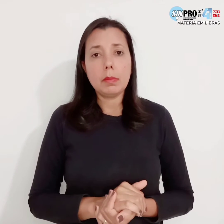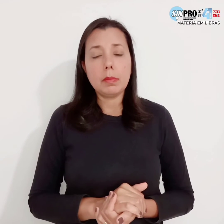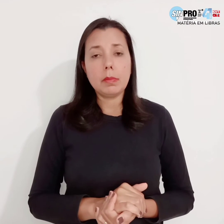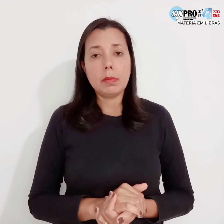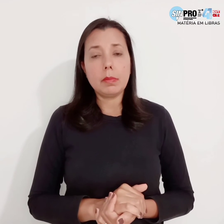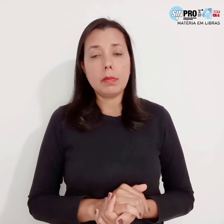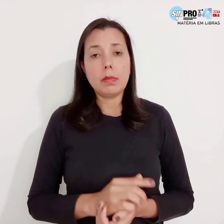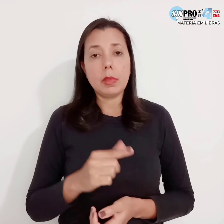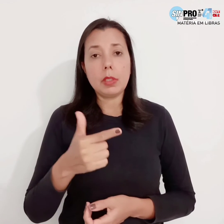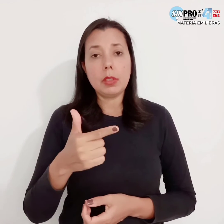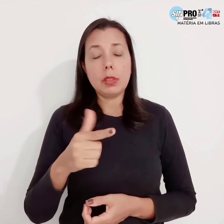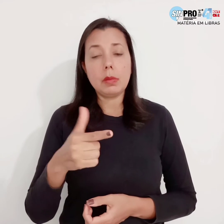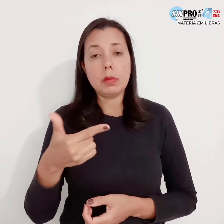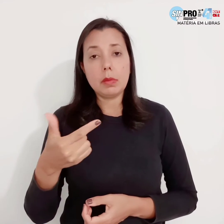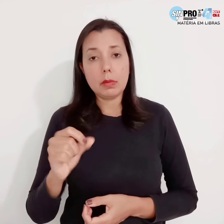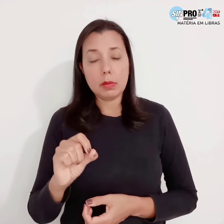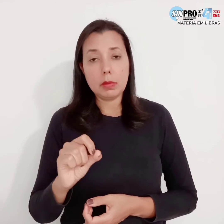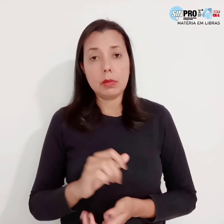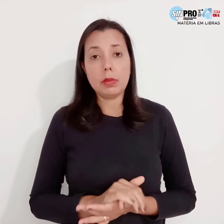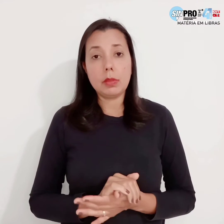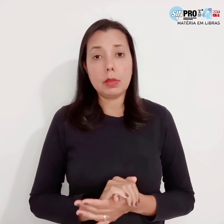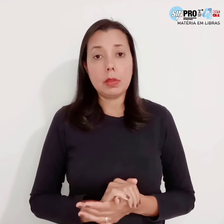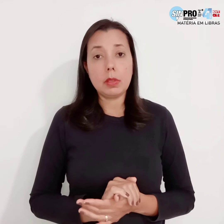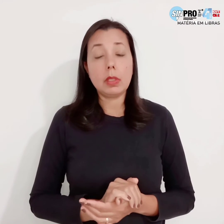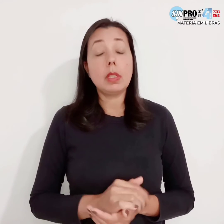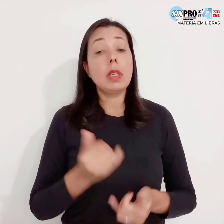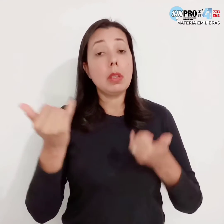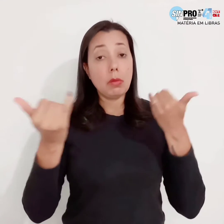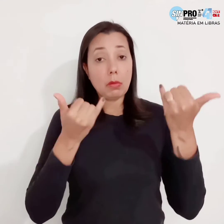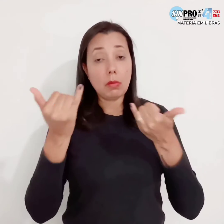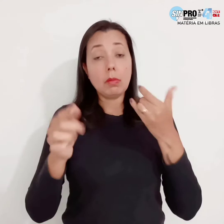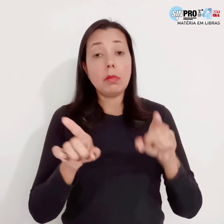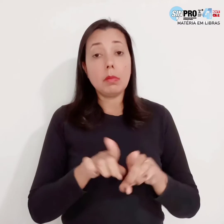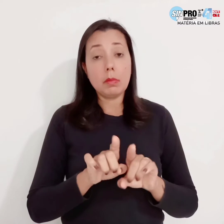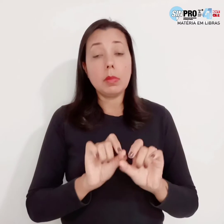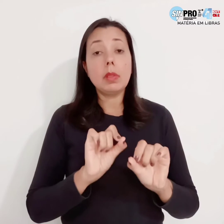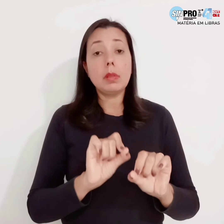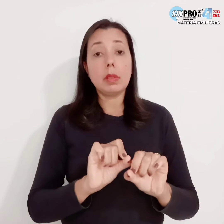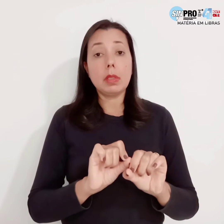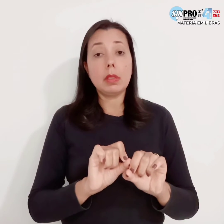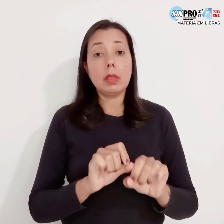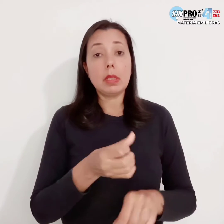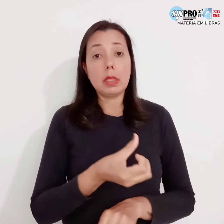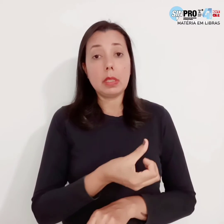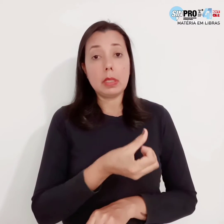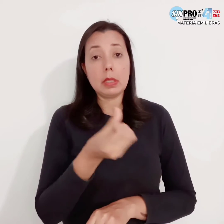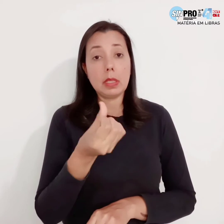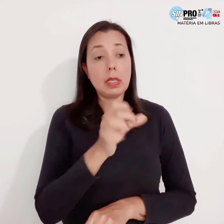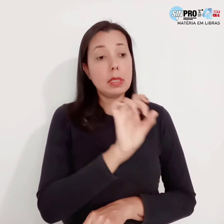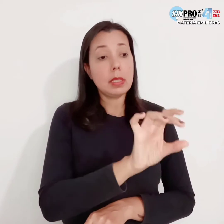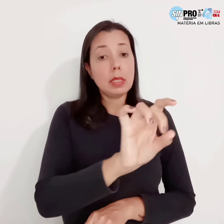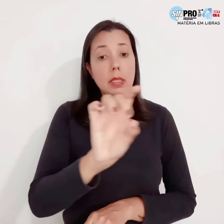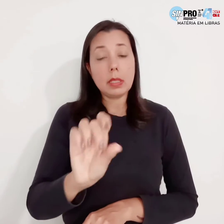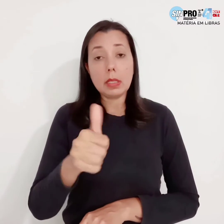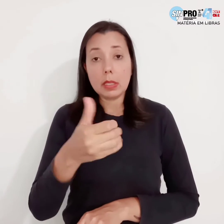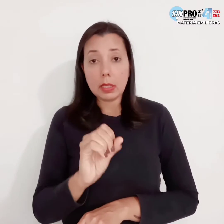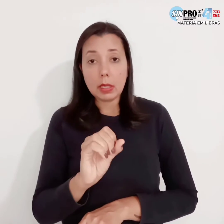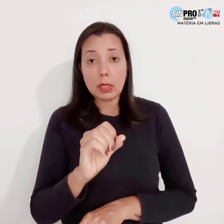de 2020, e informa ainda que 6 em cada 10 brasileiros